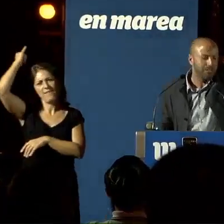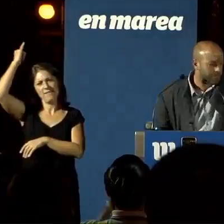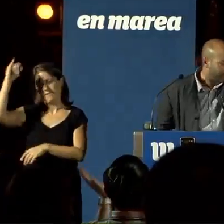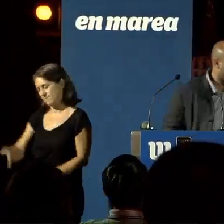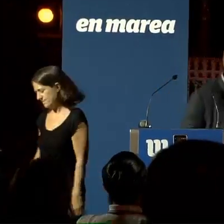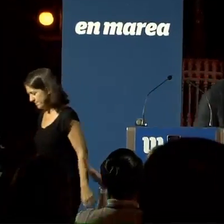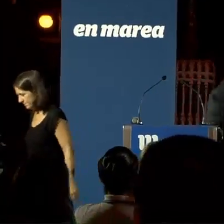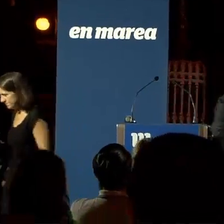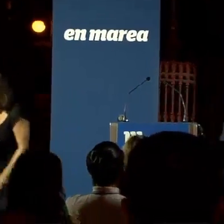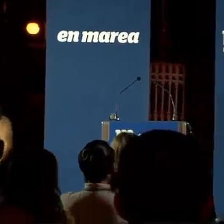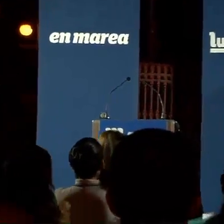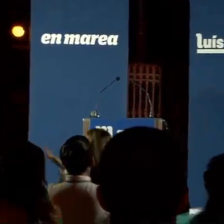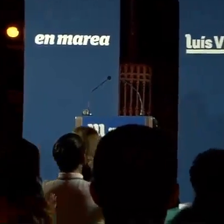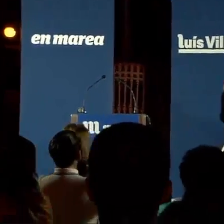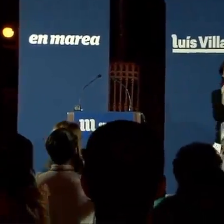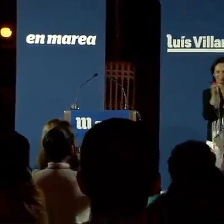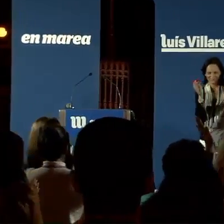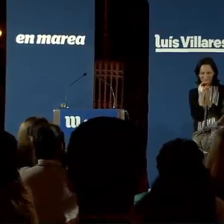Marea!